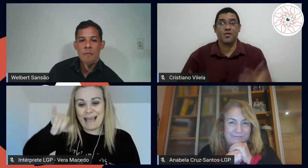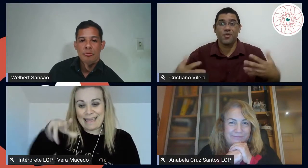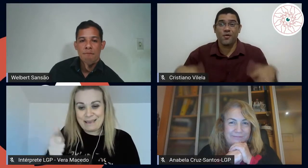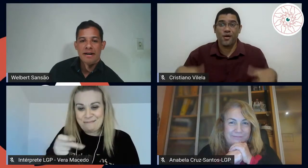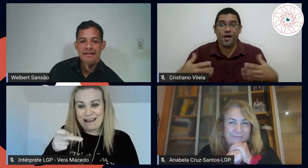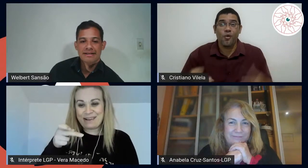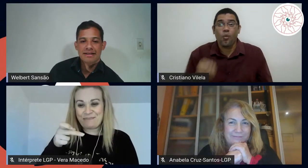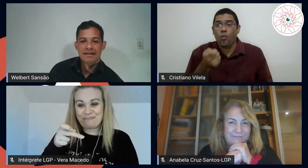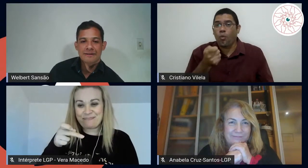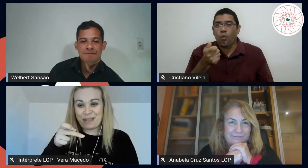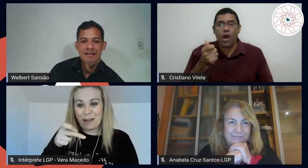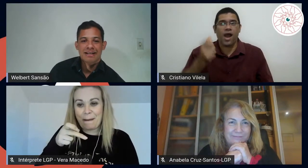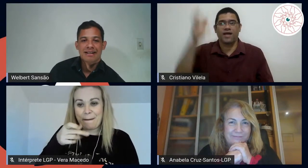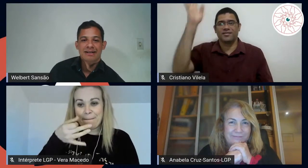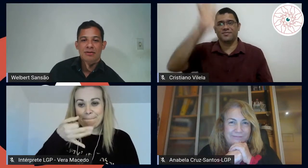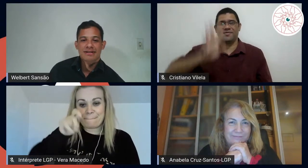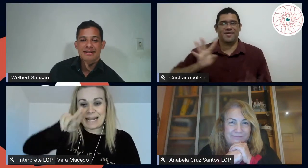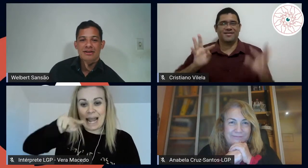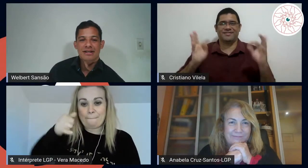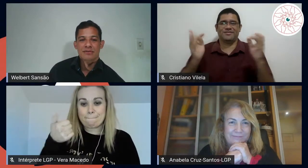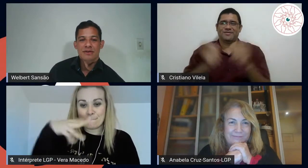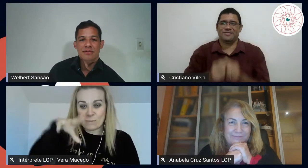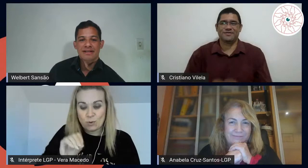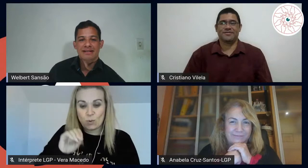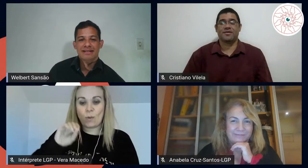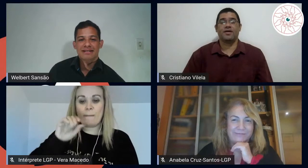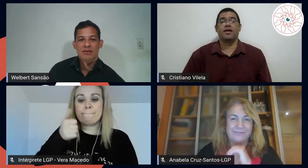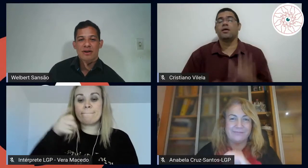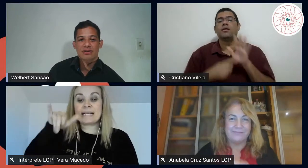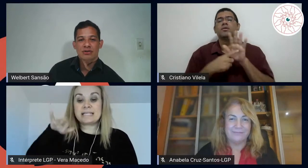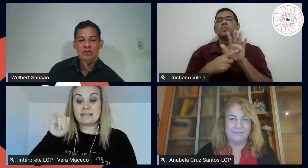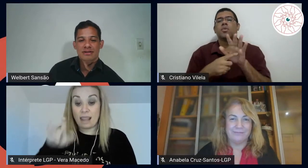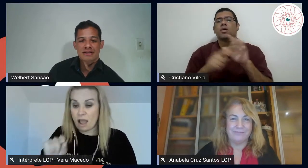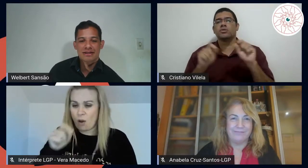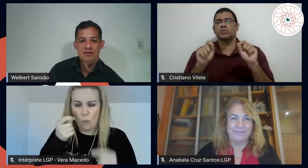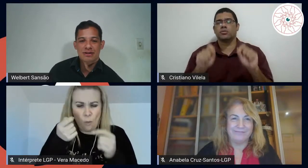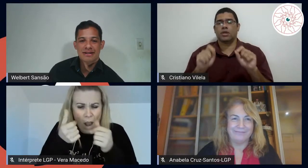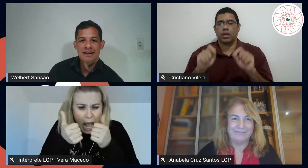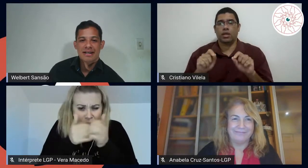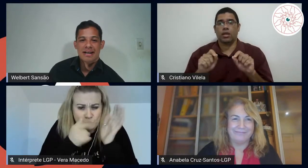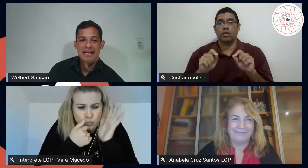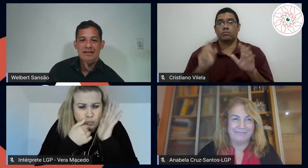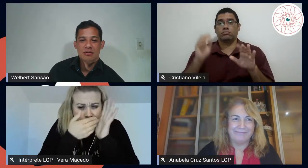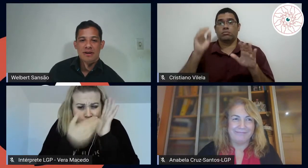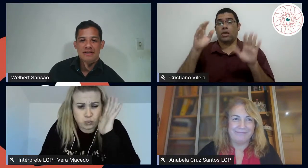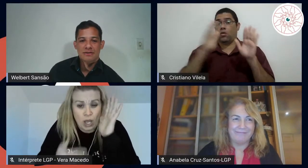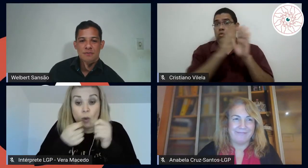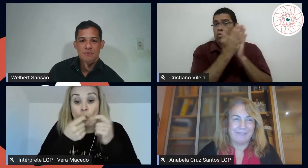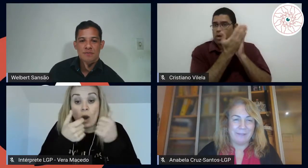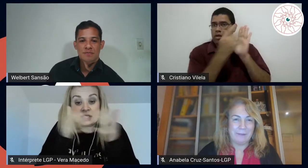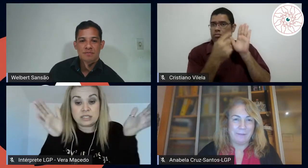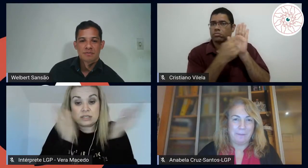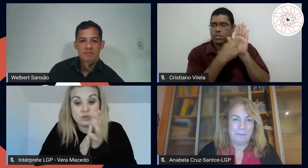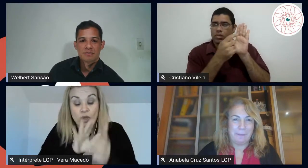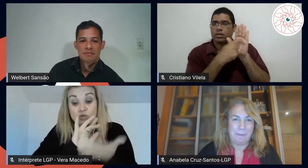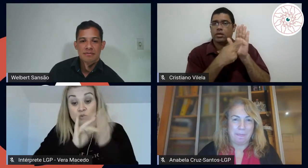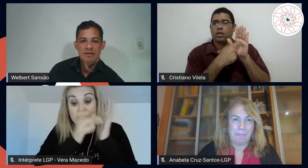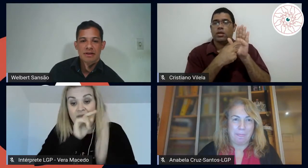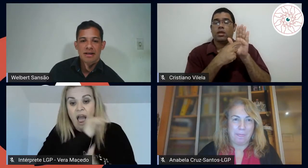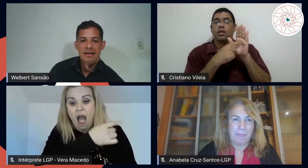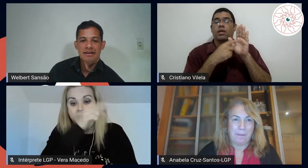Pernambuco, Brasília. Então, assim, nós temos representante em quase todas as regiões eh do